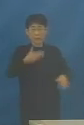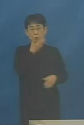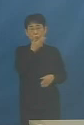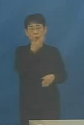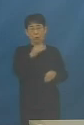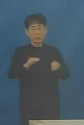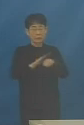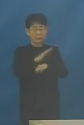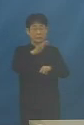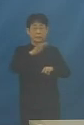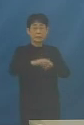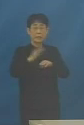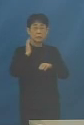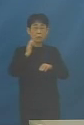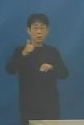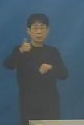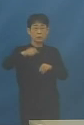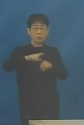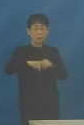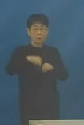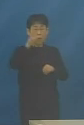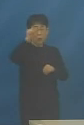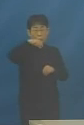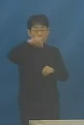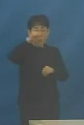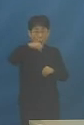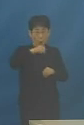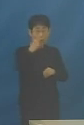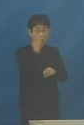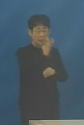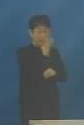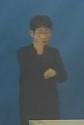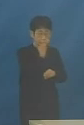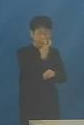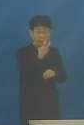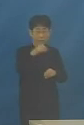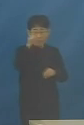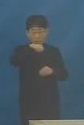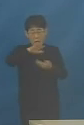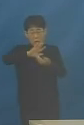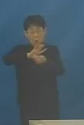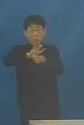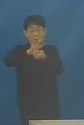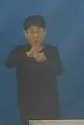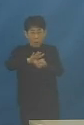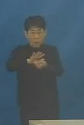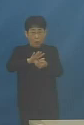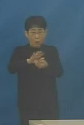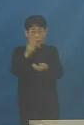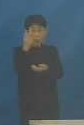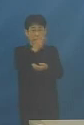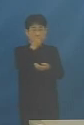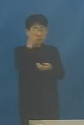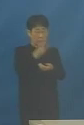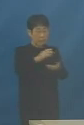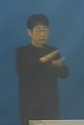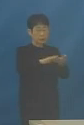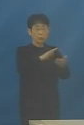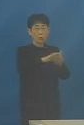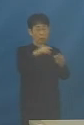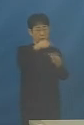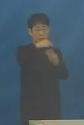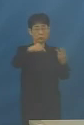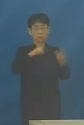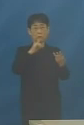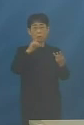も予防検査治療という3つを上げてお話を始めるようになりましたで検査に